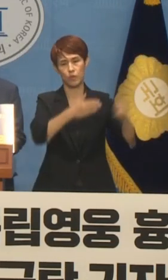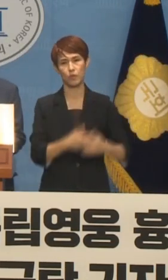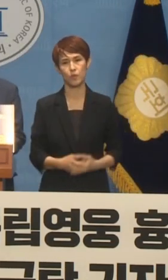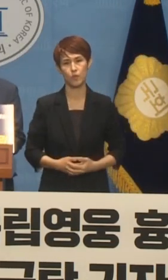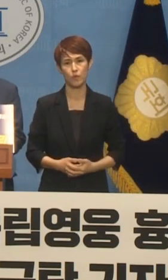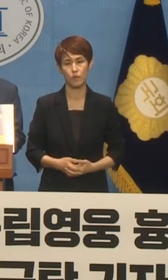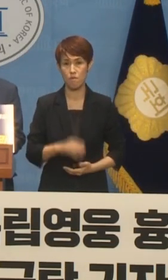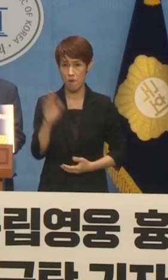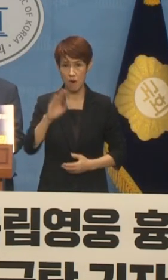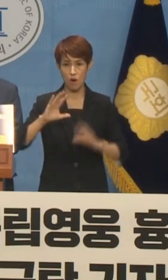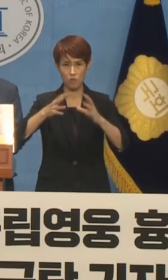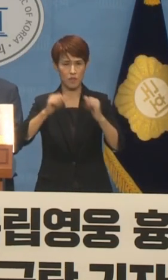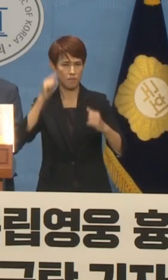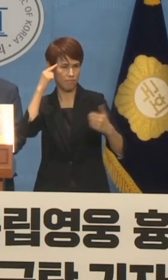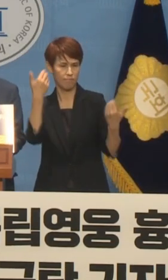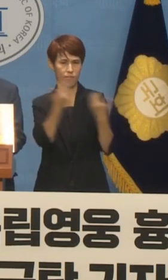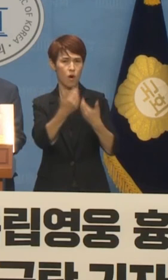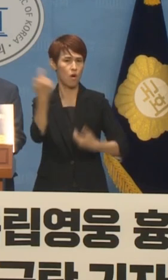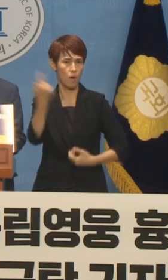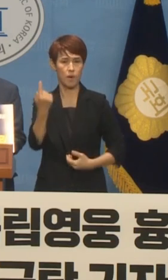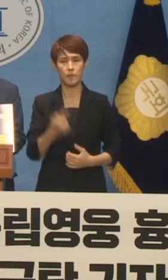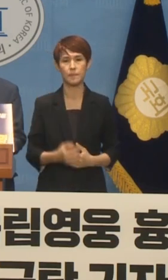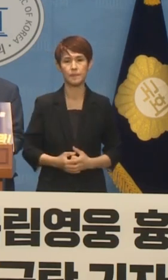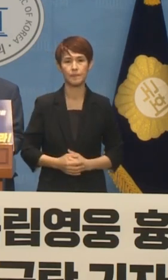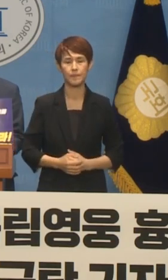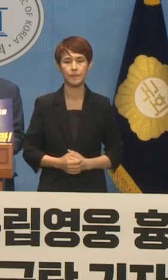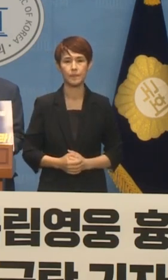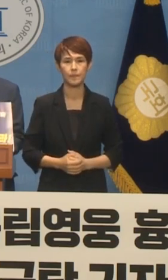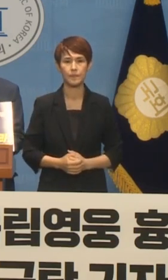더 큰 국민의 저항에 부딪힐 것입니다.